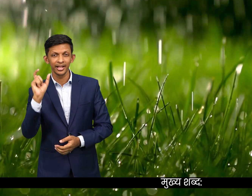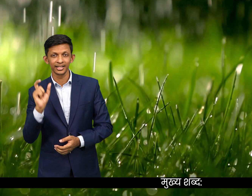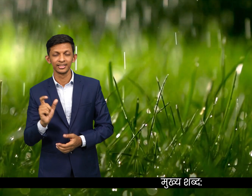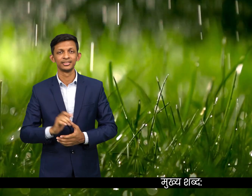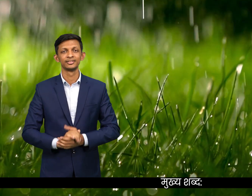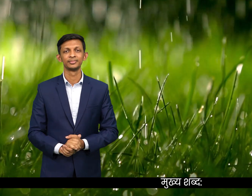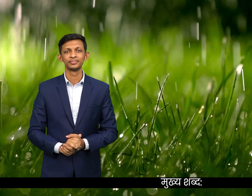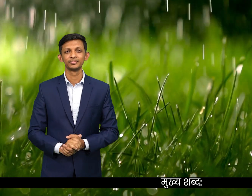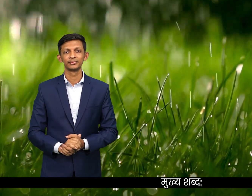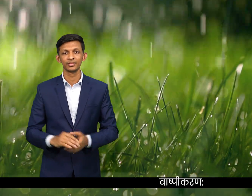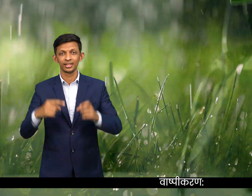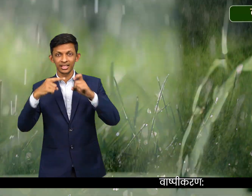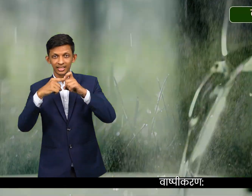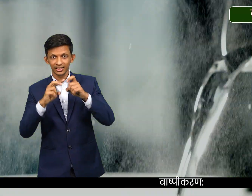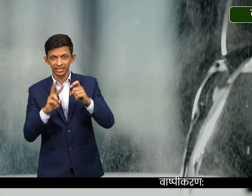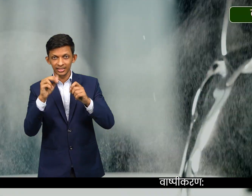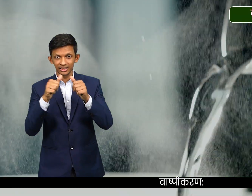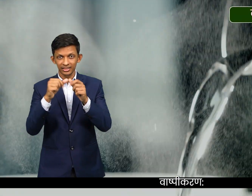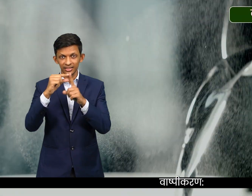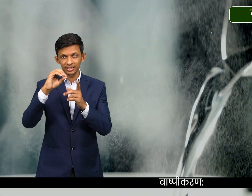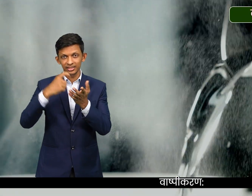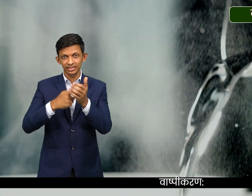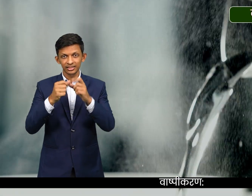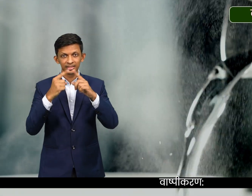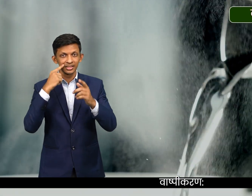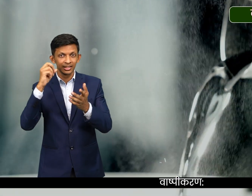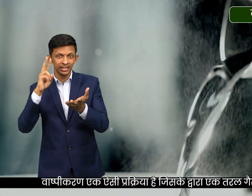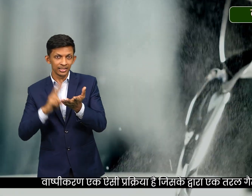मुख्य शब्द। वाष्पीकरण।